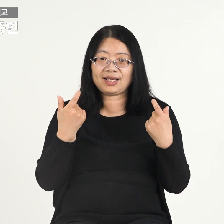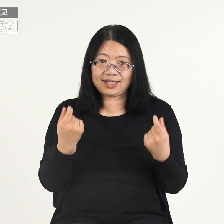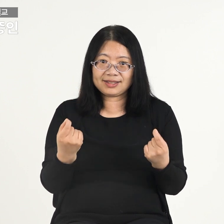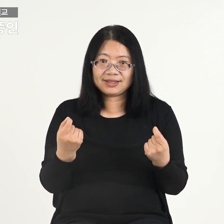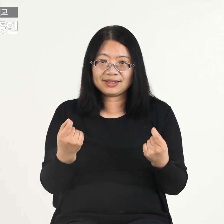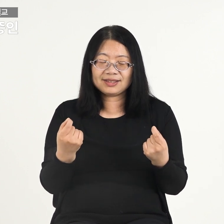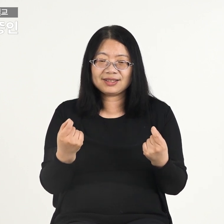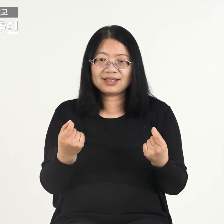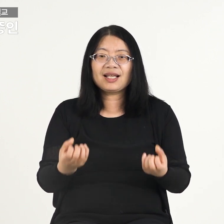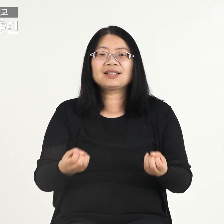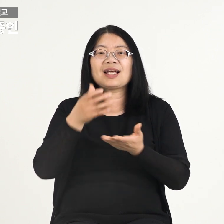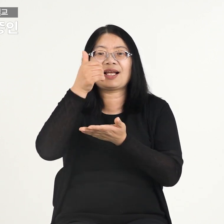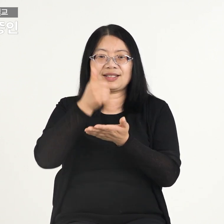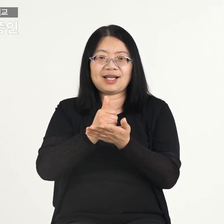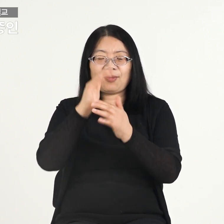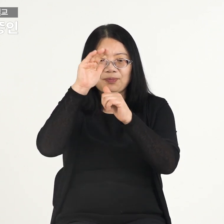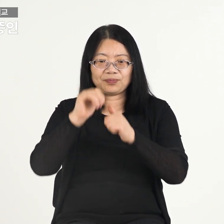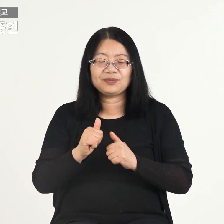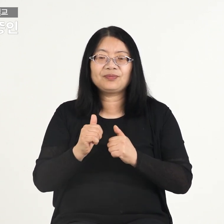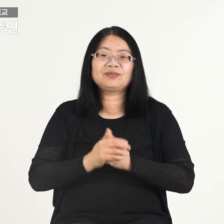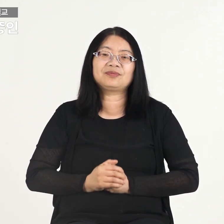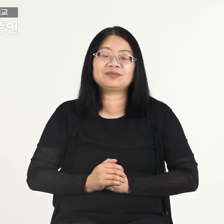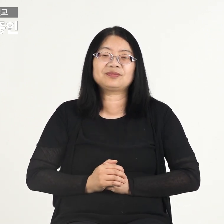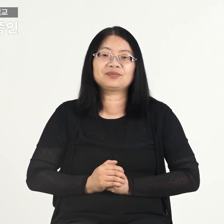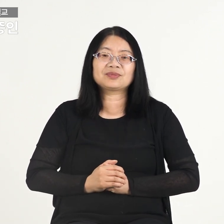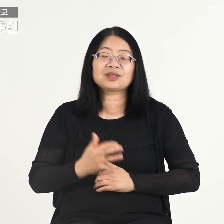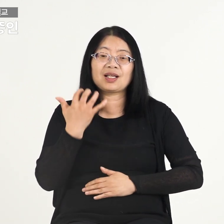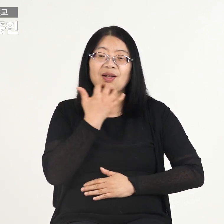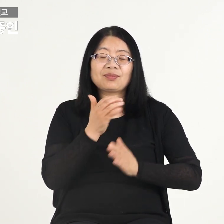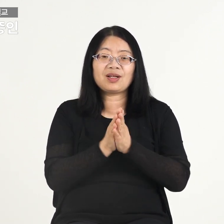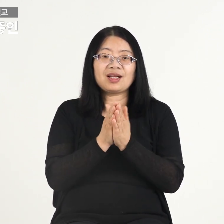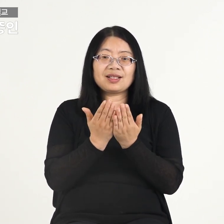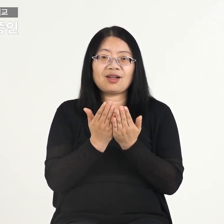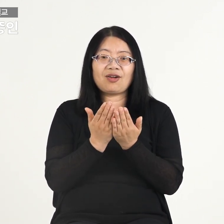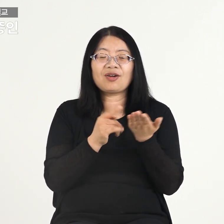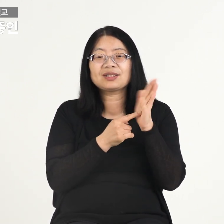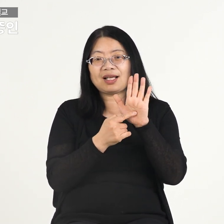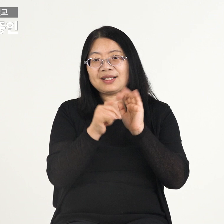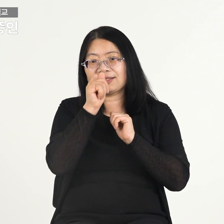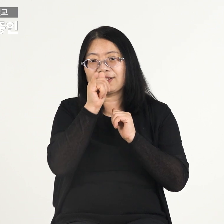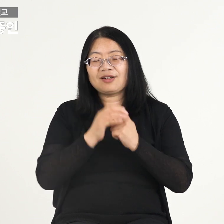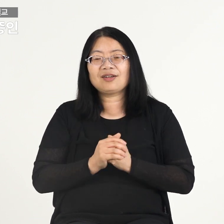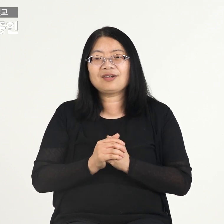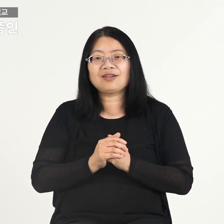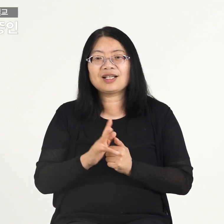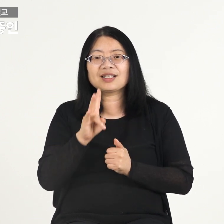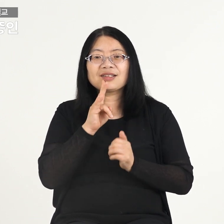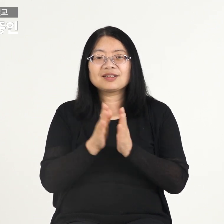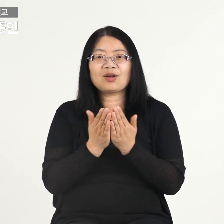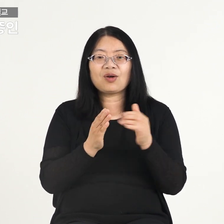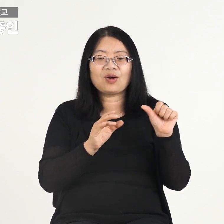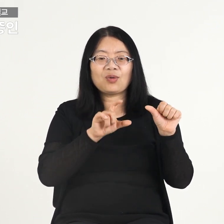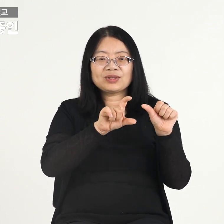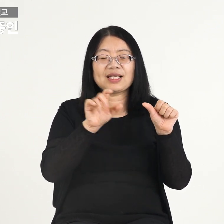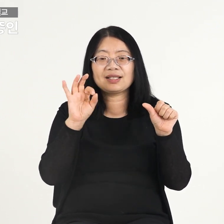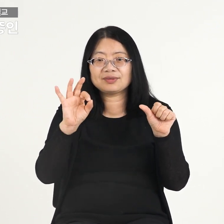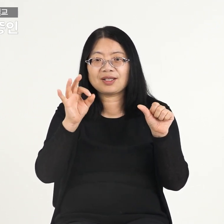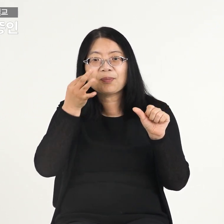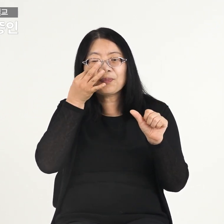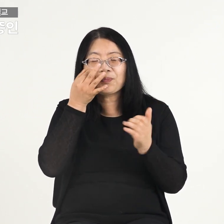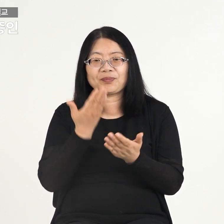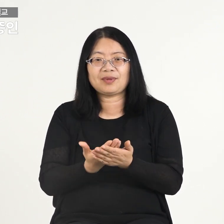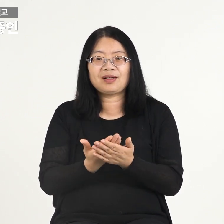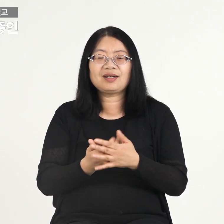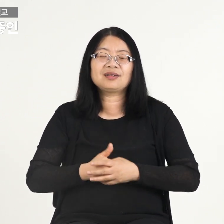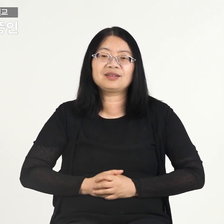같은 제사장으로 불렀습니다. 베드로서의 기록이죠. 자, 계시록 5장 10절을 띄워주세요. 5장